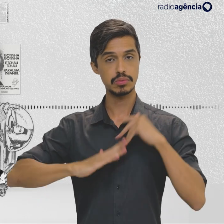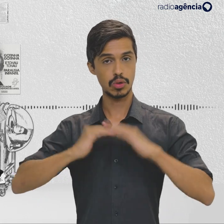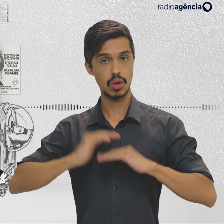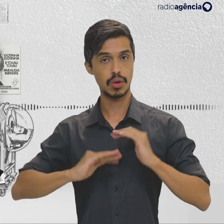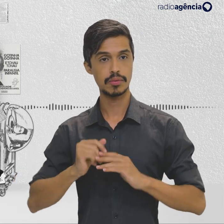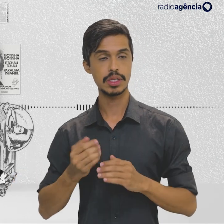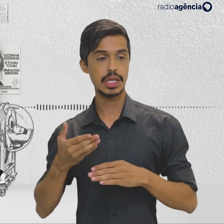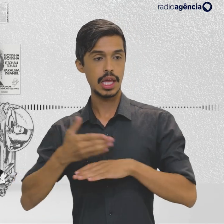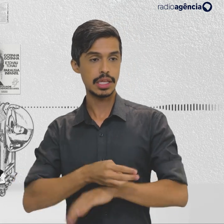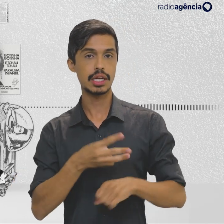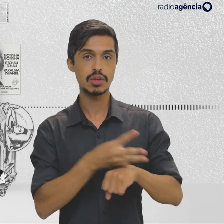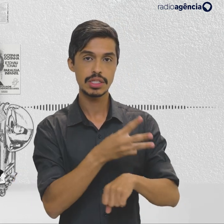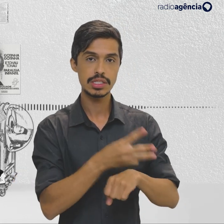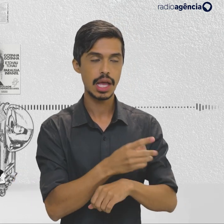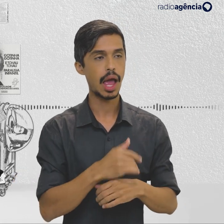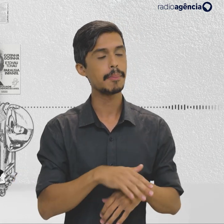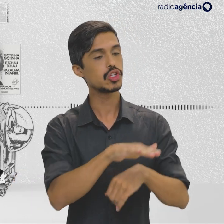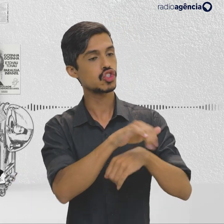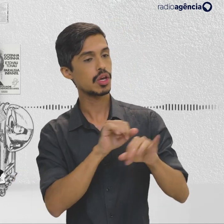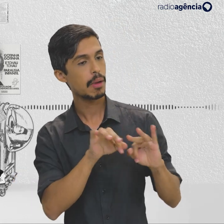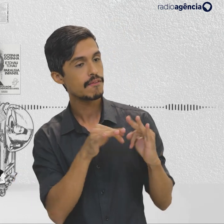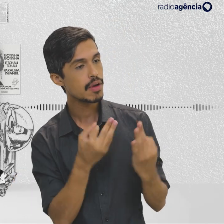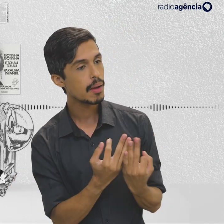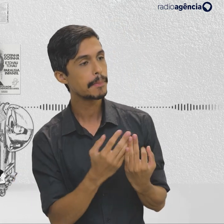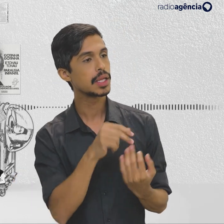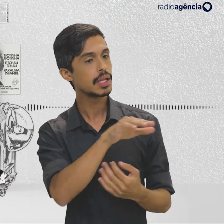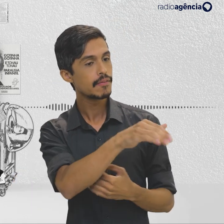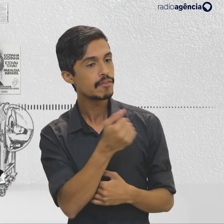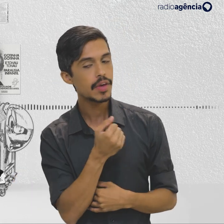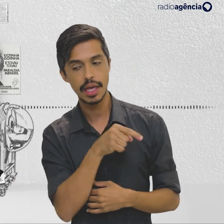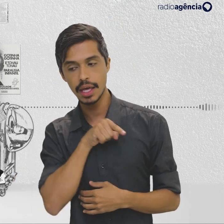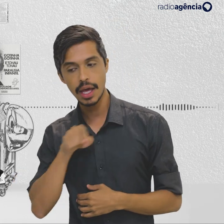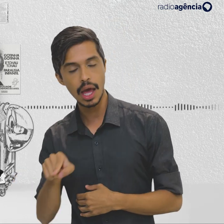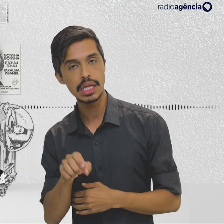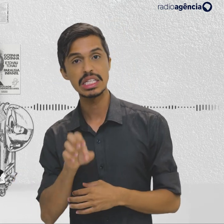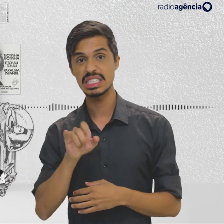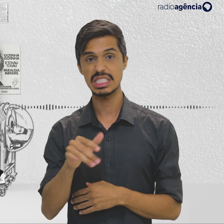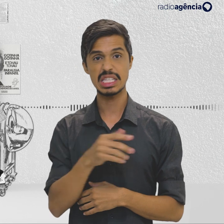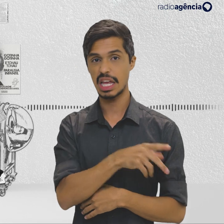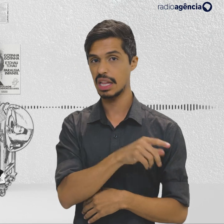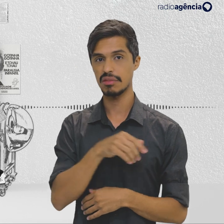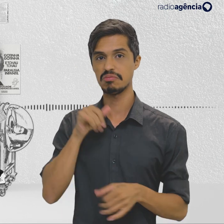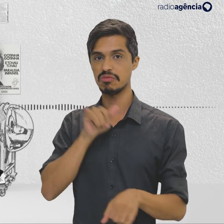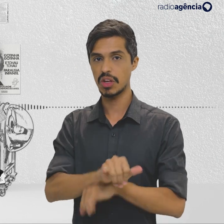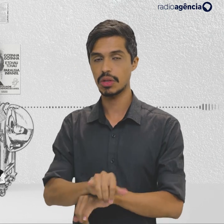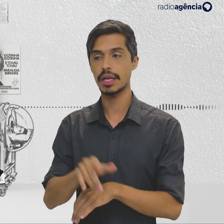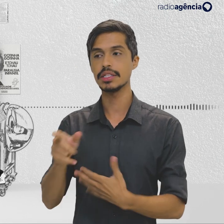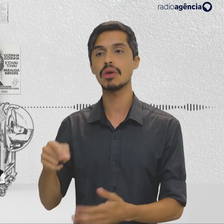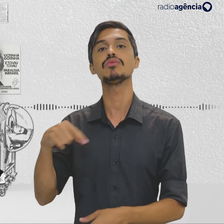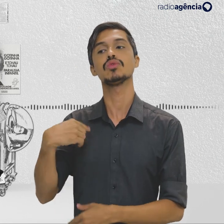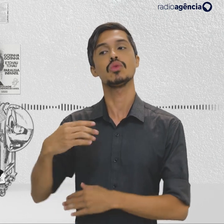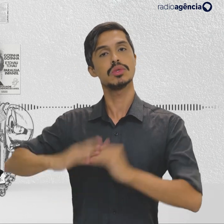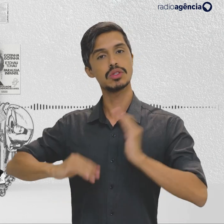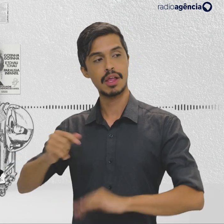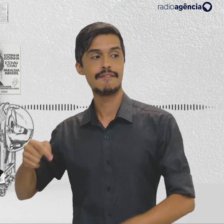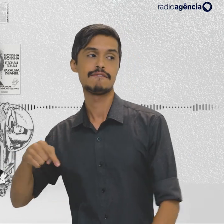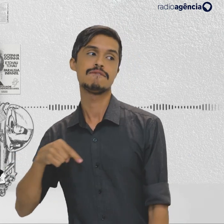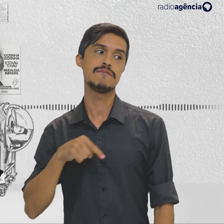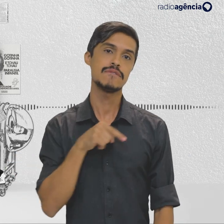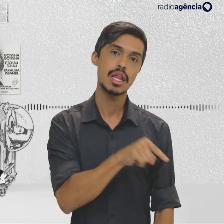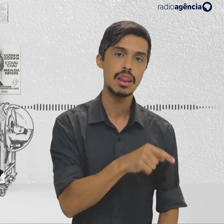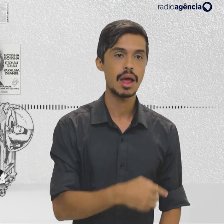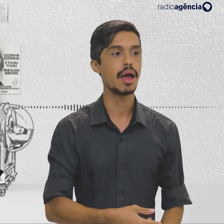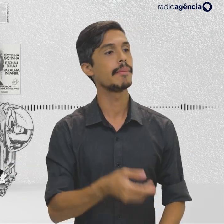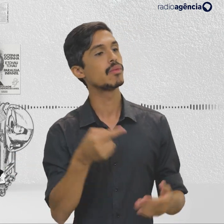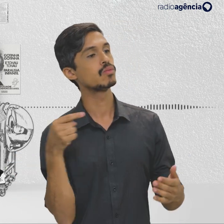possa entrar no WhatsApp da família e chamá-la para vir se assinar caso ela não venha ela ele pode ir pessoalmente no domicílio muitas vezes